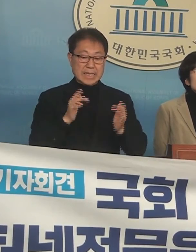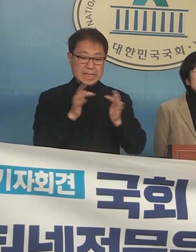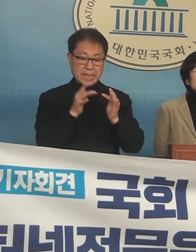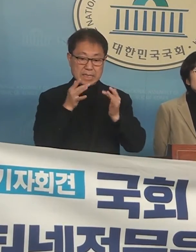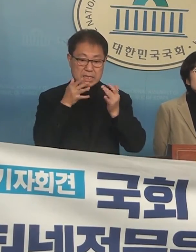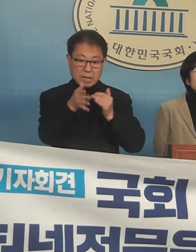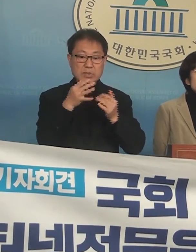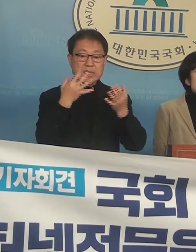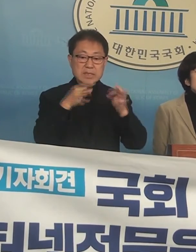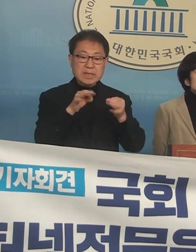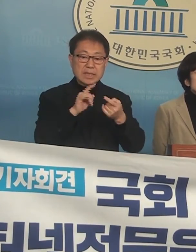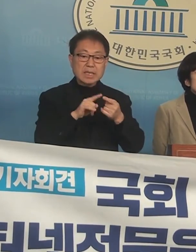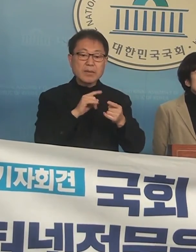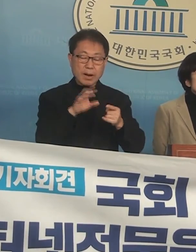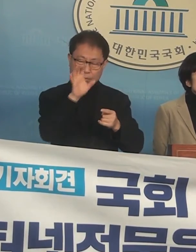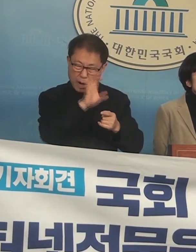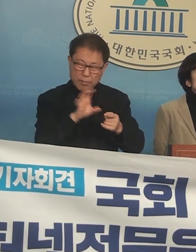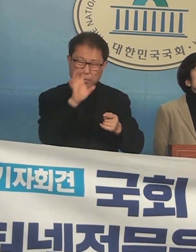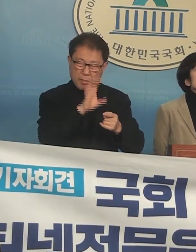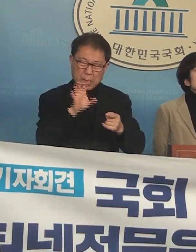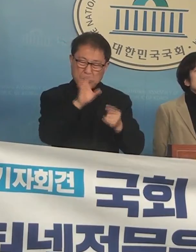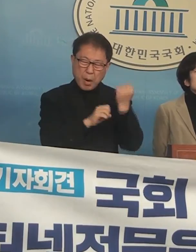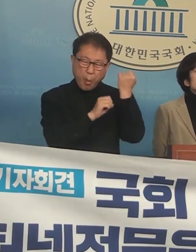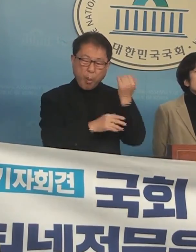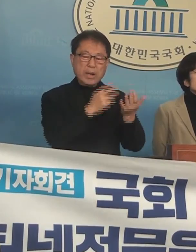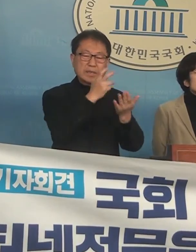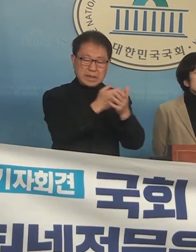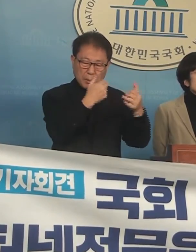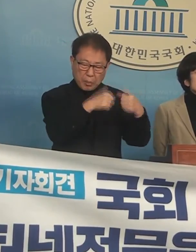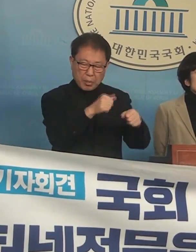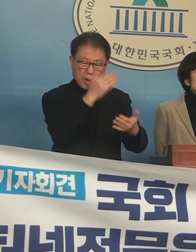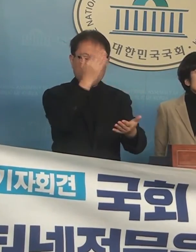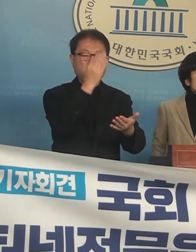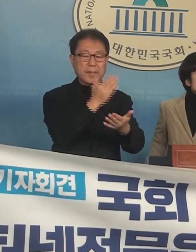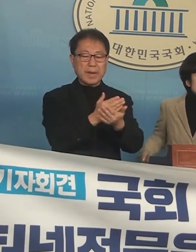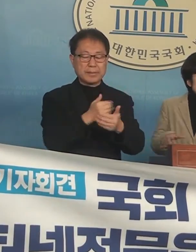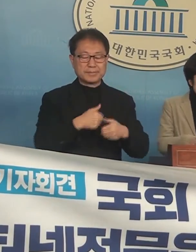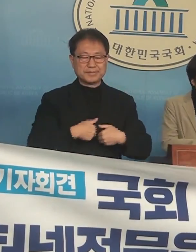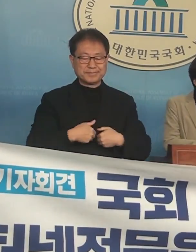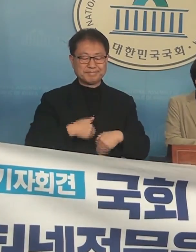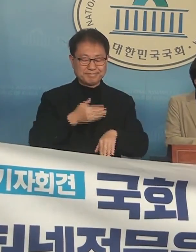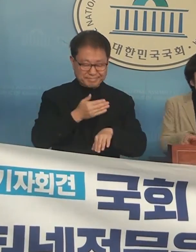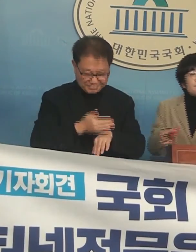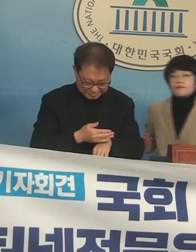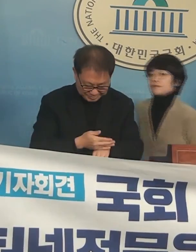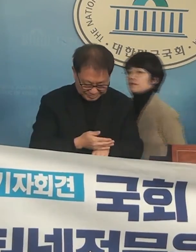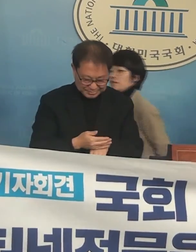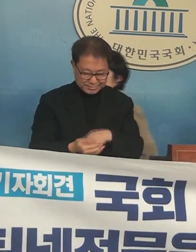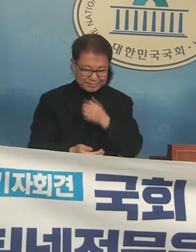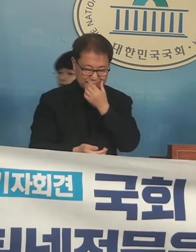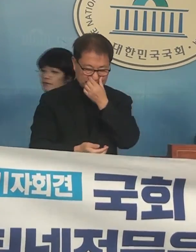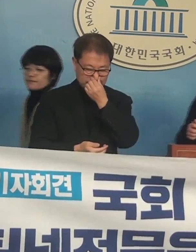인터넷 전문은행에 대해서만 이렇게 반복되는 원칙 훼손 이제는 멈춰야 된다고 생각합니다. 감사합니다.